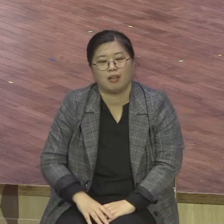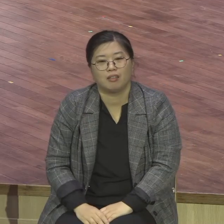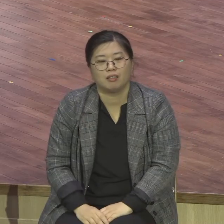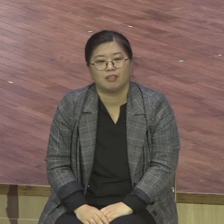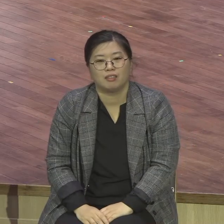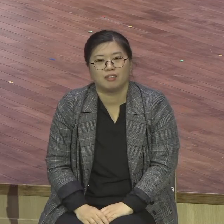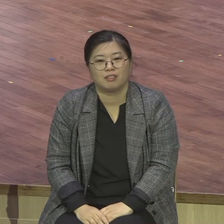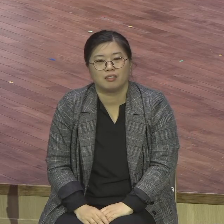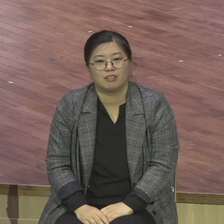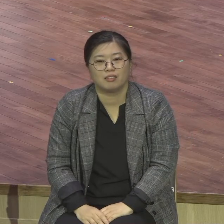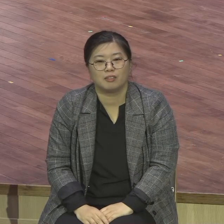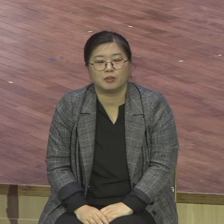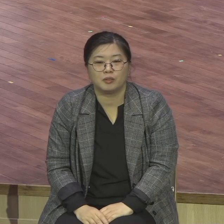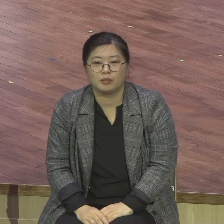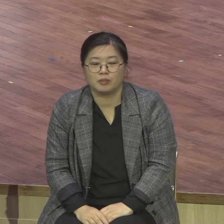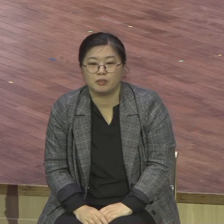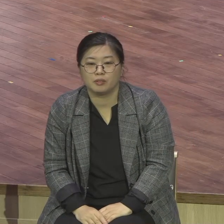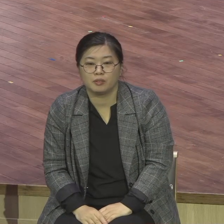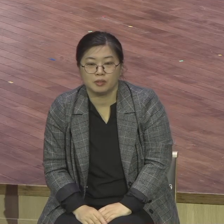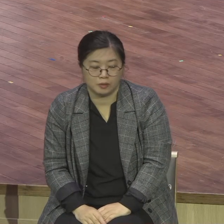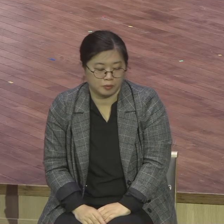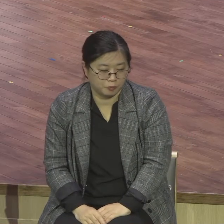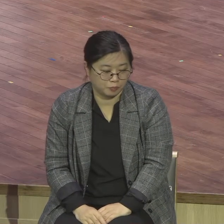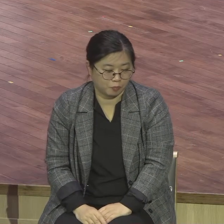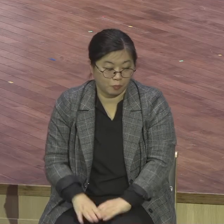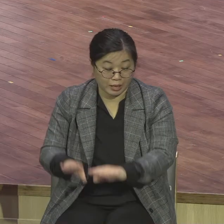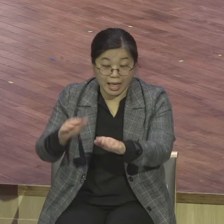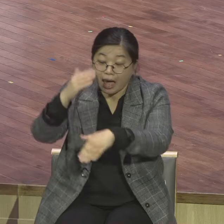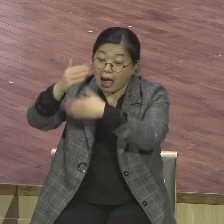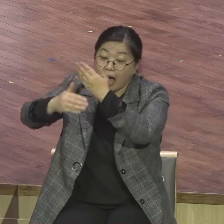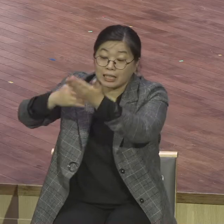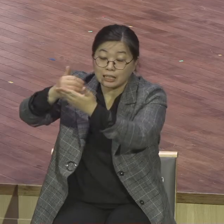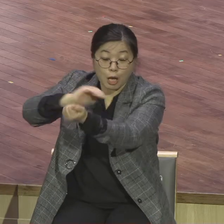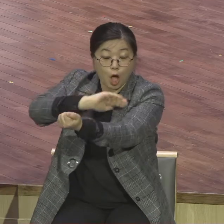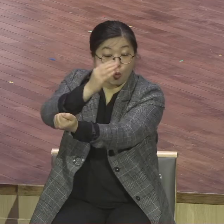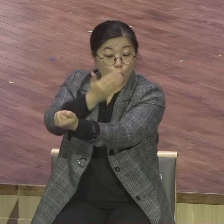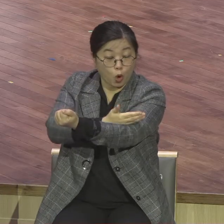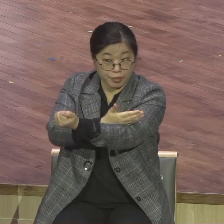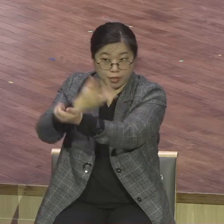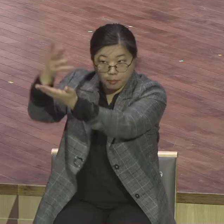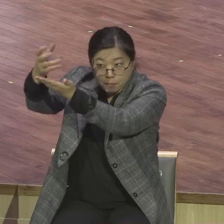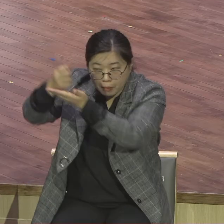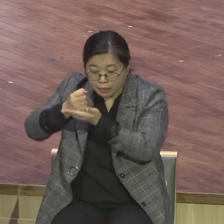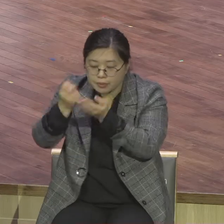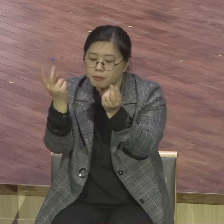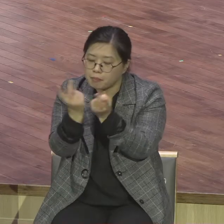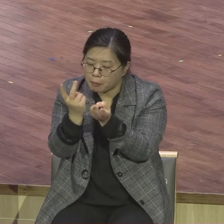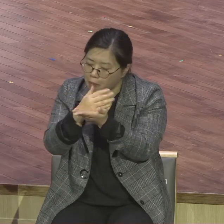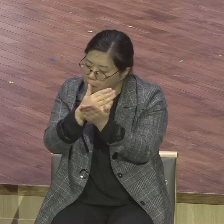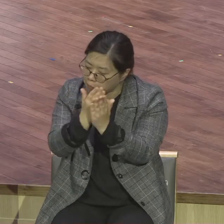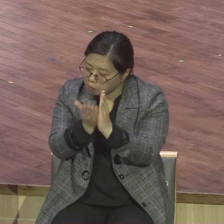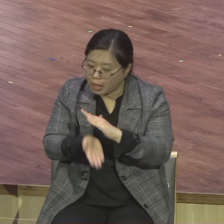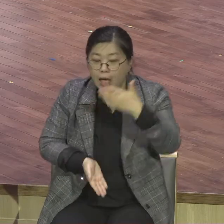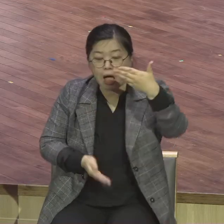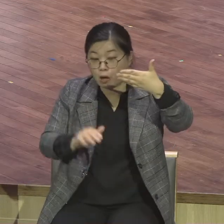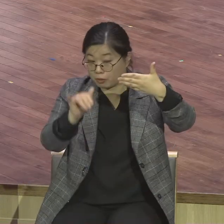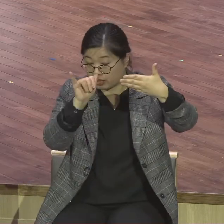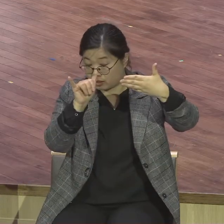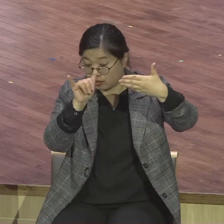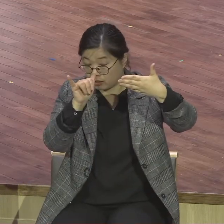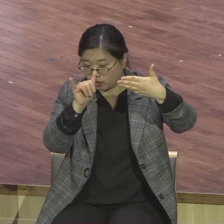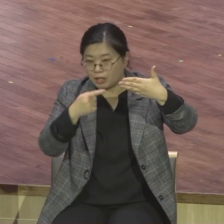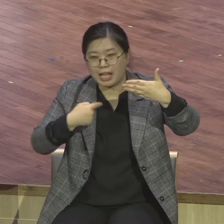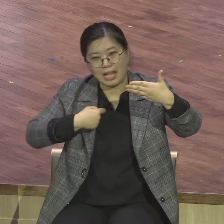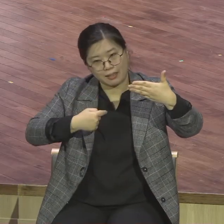하나님의 권능을 체험하게 되는데 이것이 바로 아홉 가지 세팅하는 거예요. 나 자신과 현장과 세계를